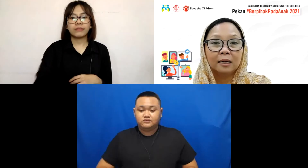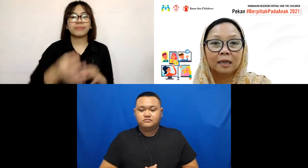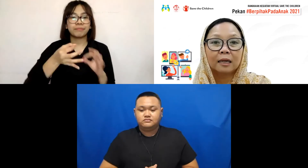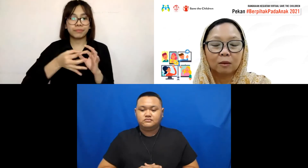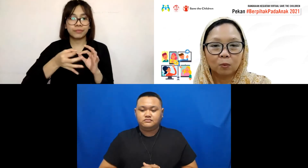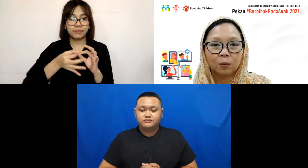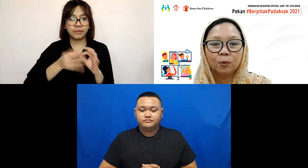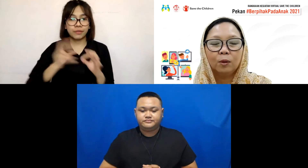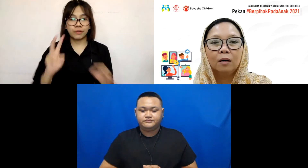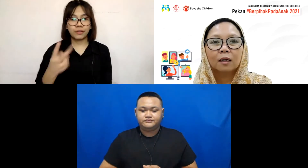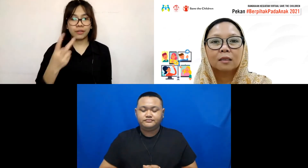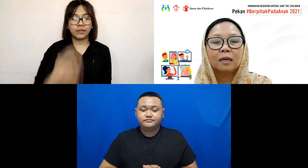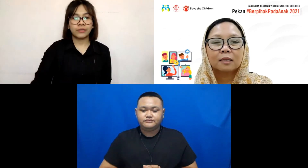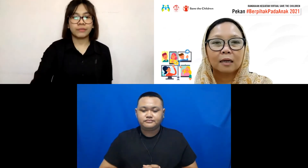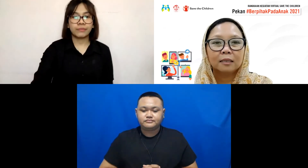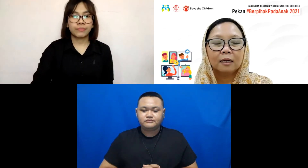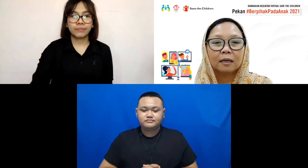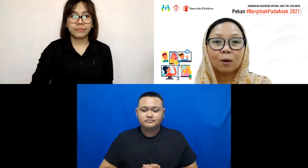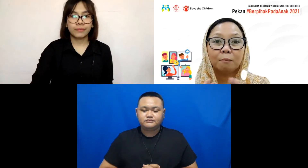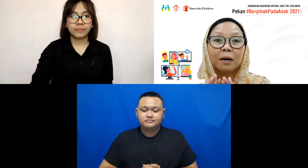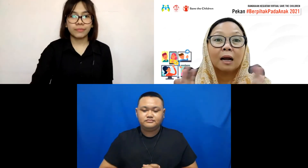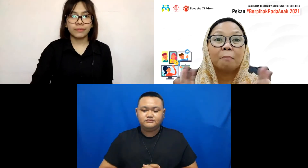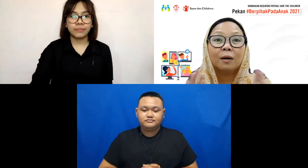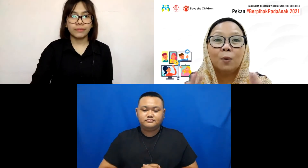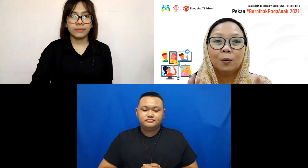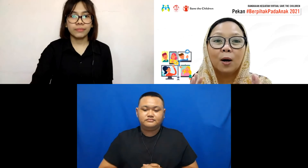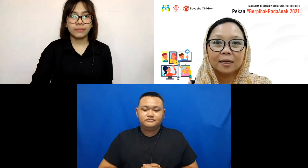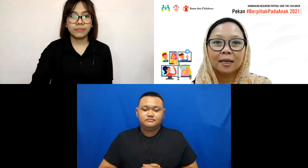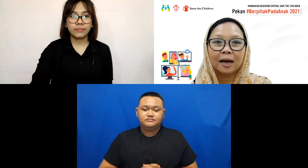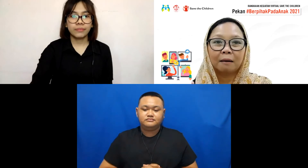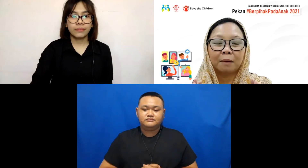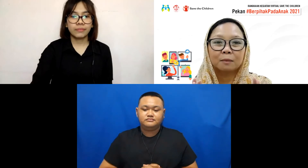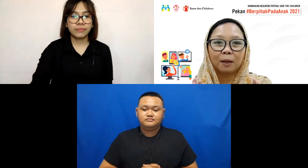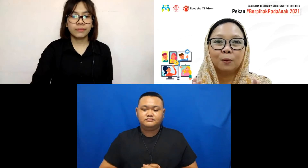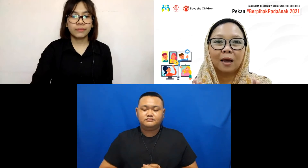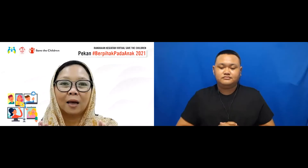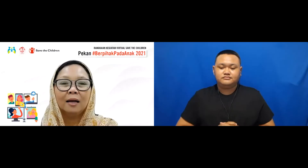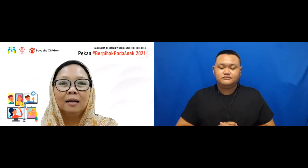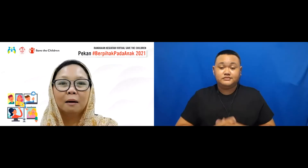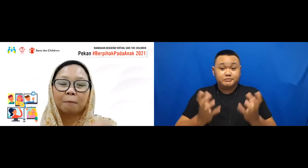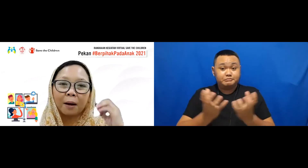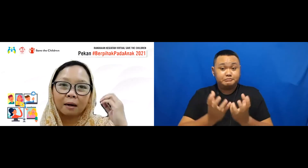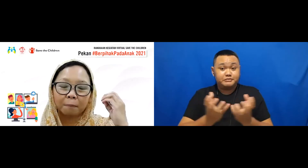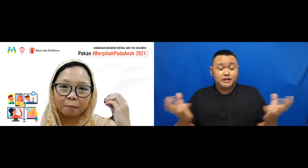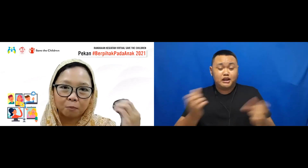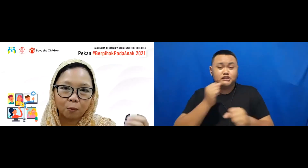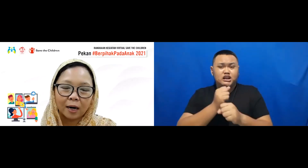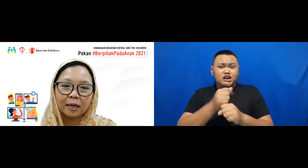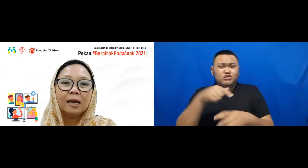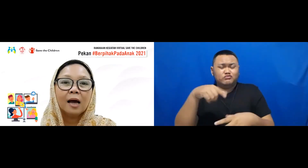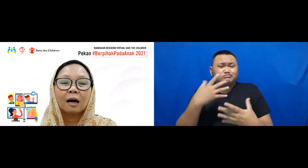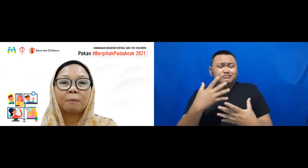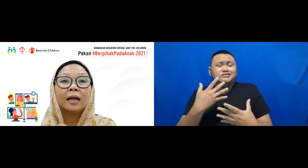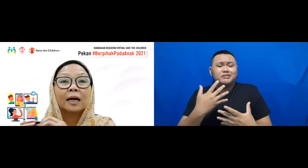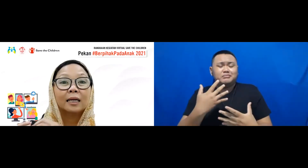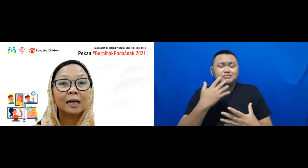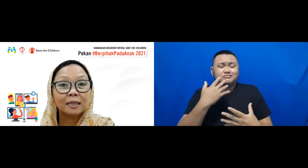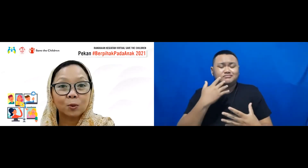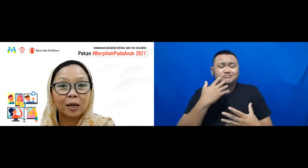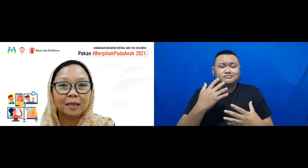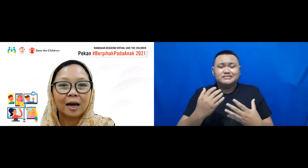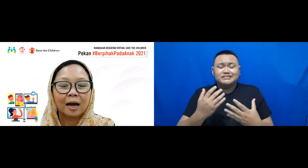menyenangkan, yang ramah anak, dan yang responsif gender. Mas Bayu, memang peran sekolah